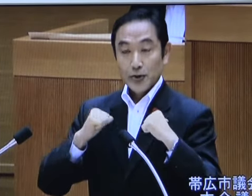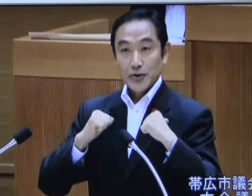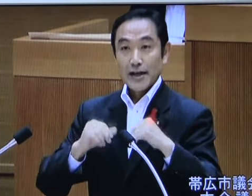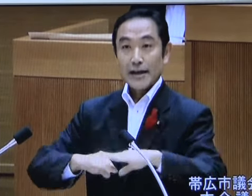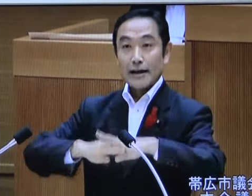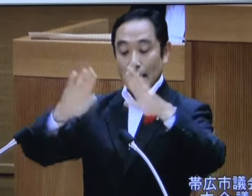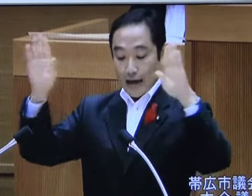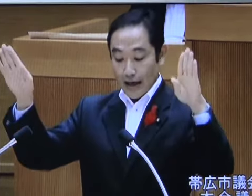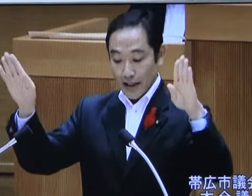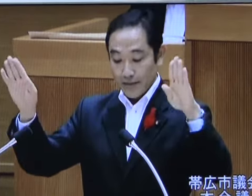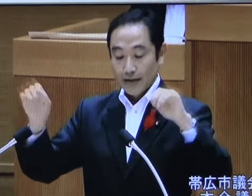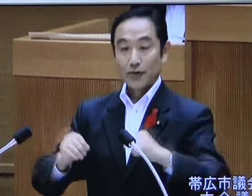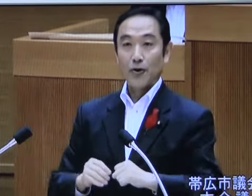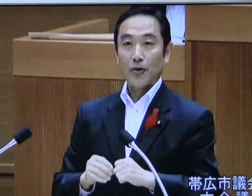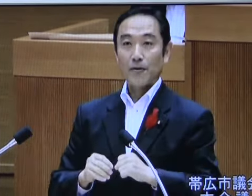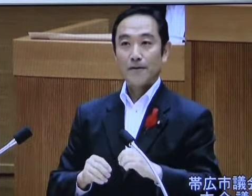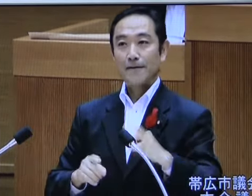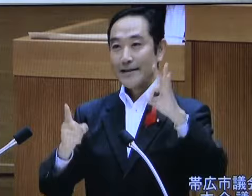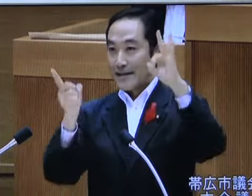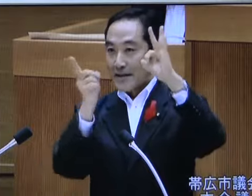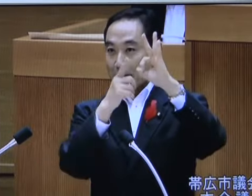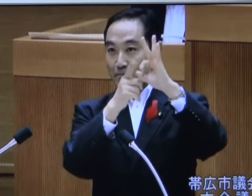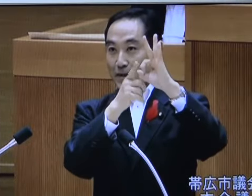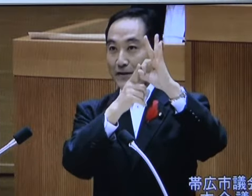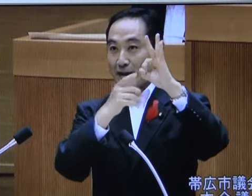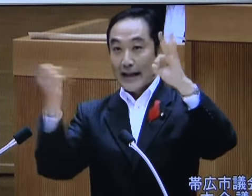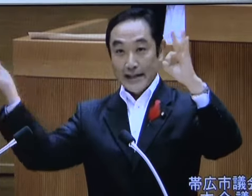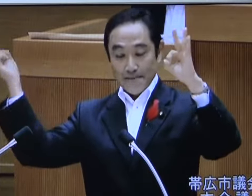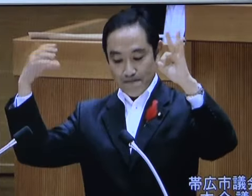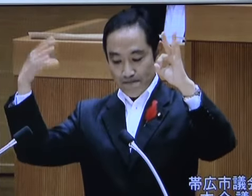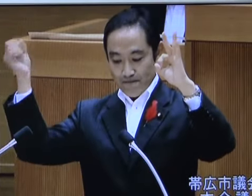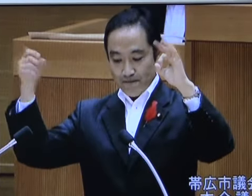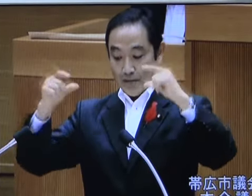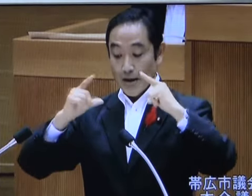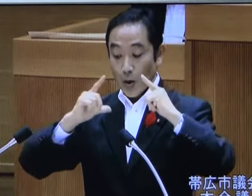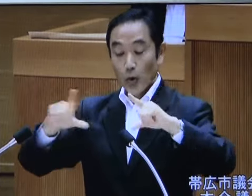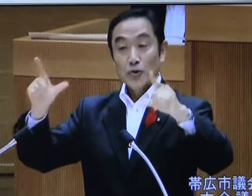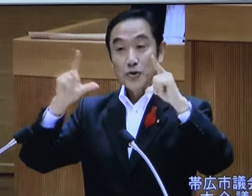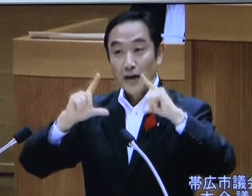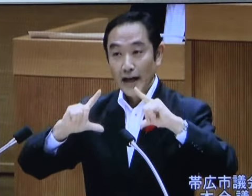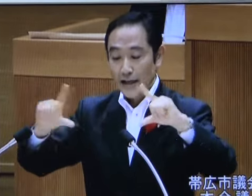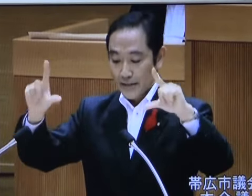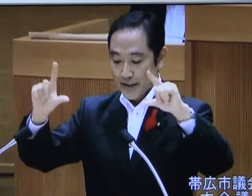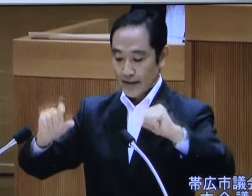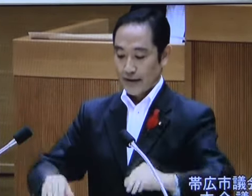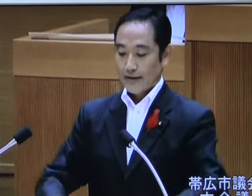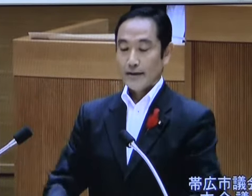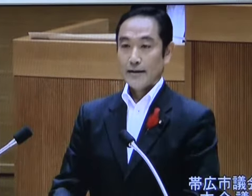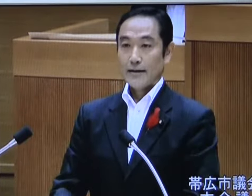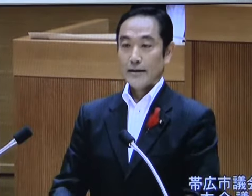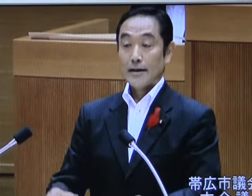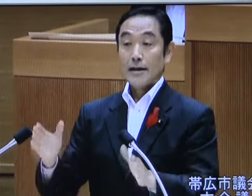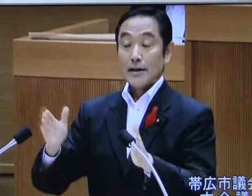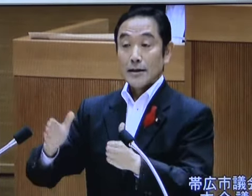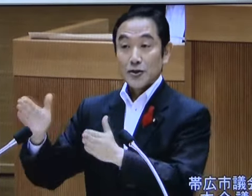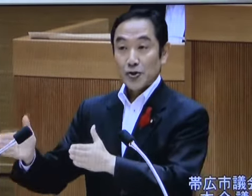訓練が始まるとベルが鳴り放送が入ります。そ